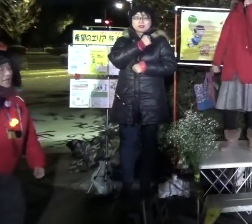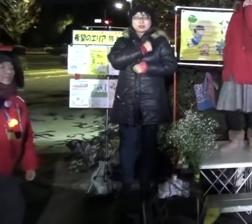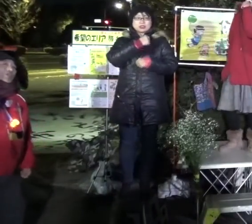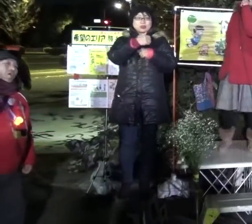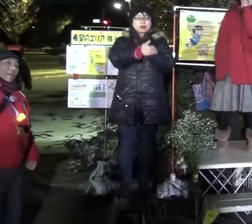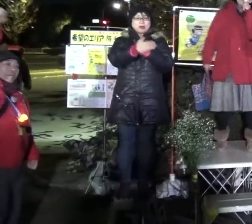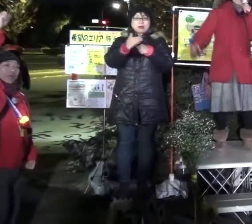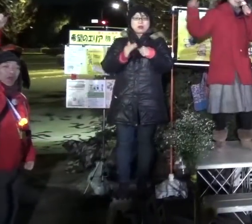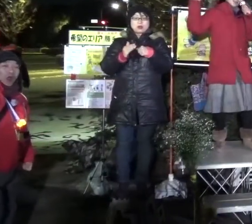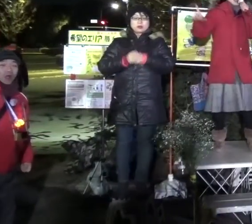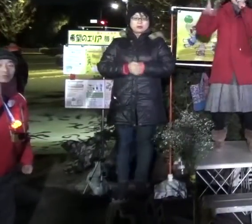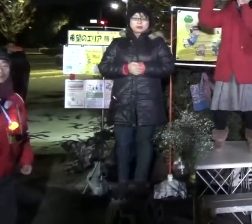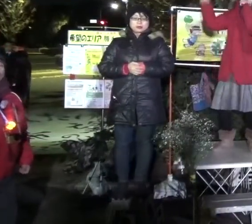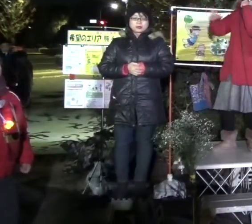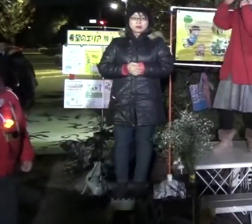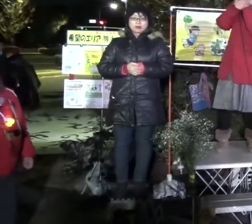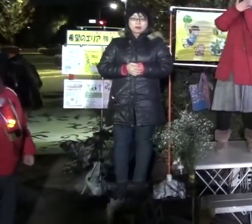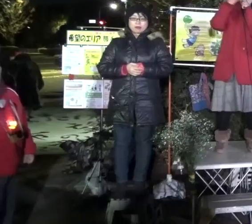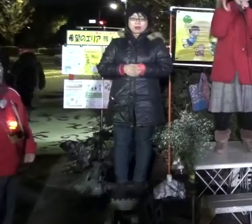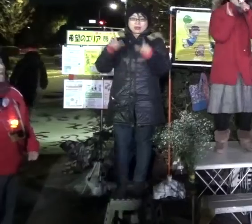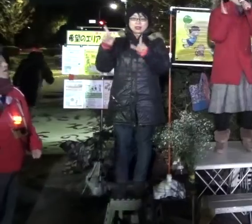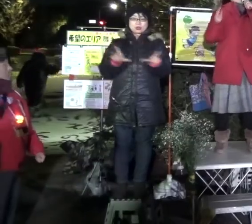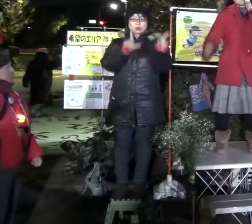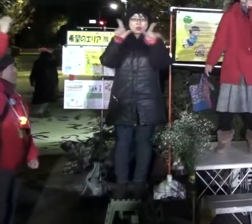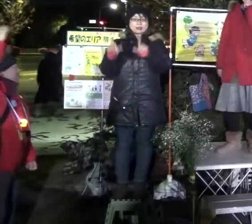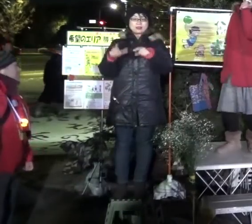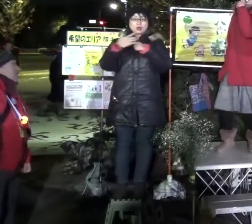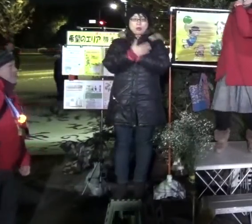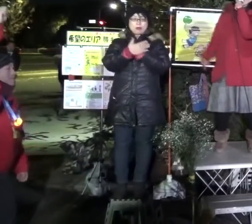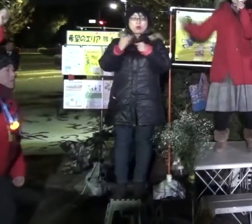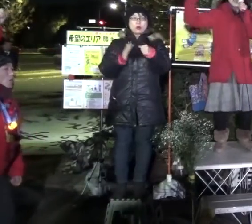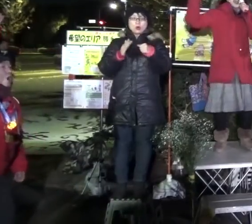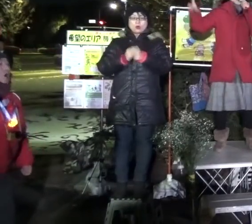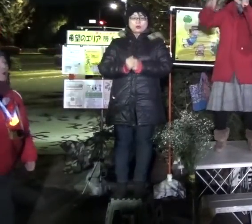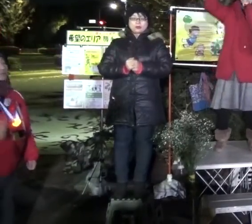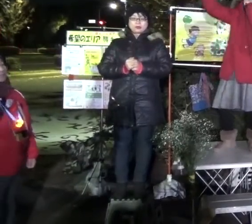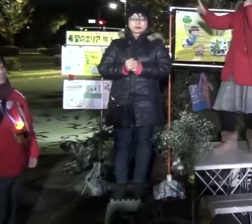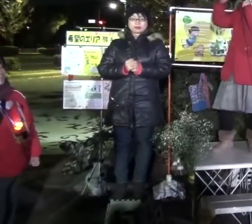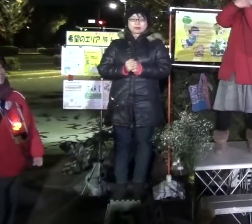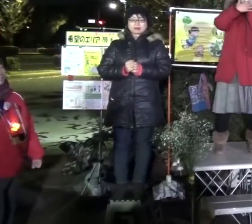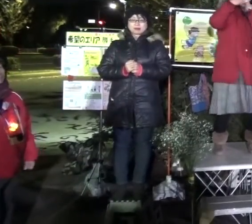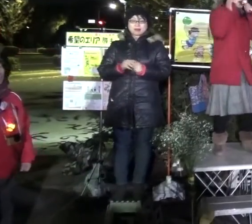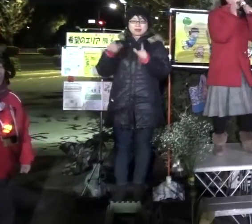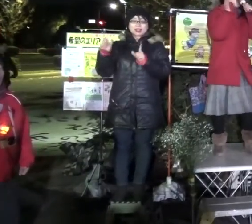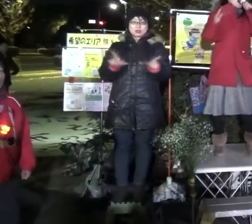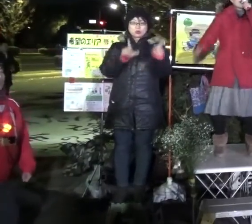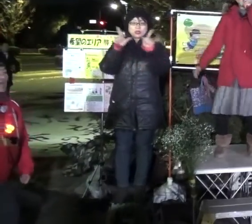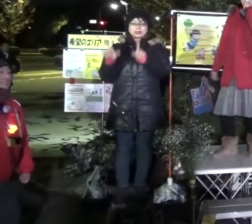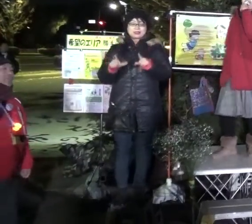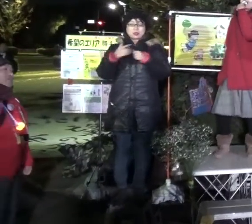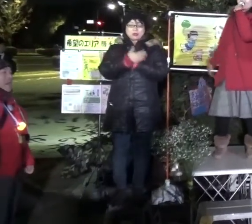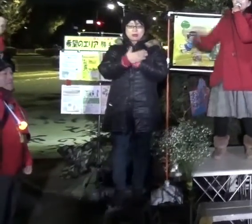う、 命を守ろう、 命を守ろ